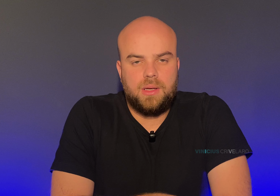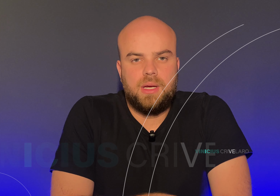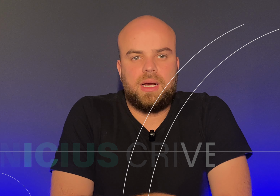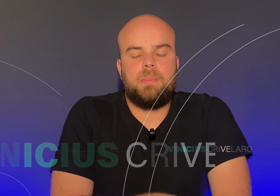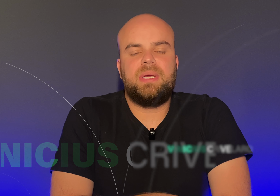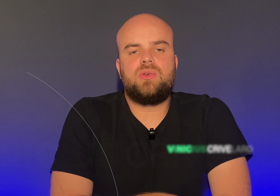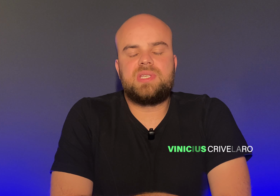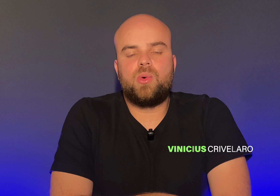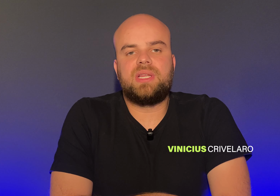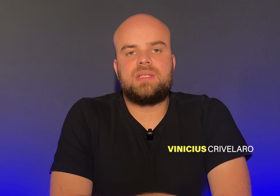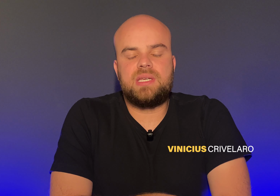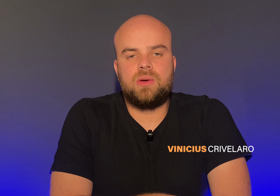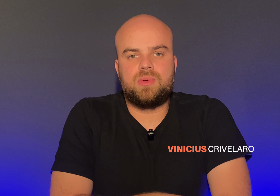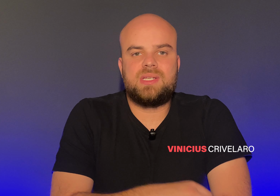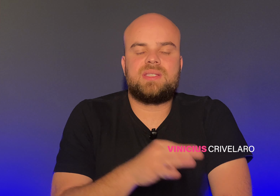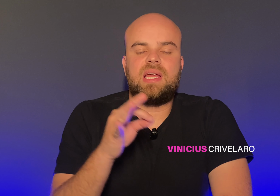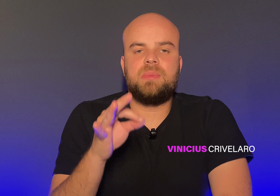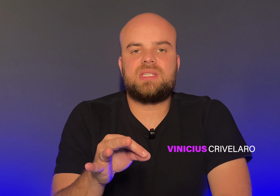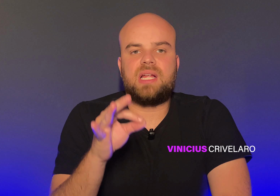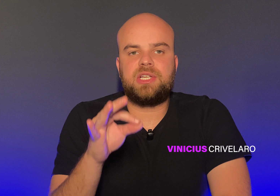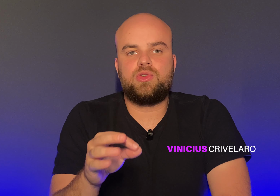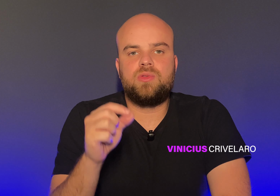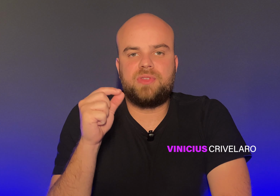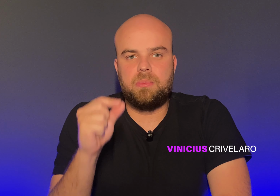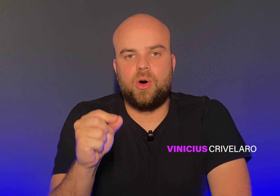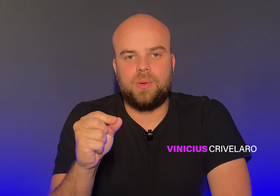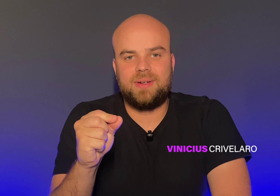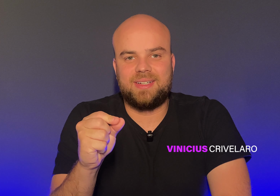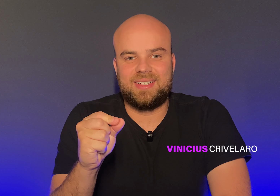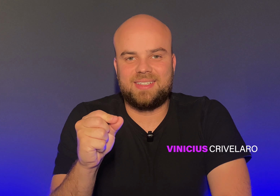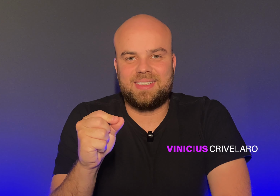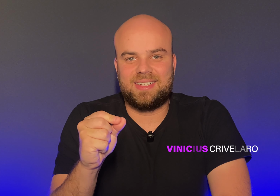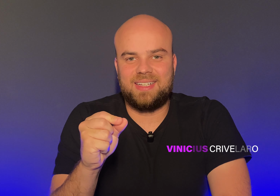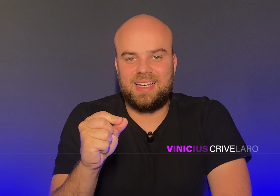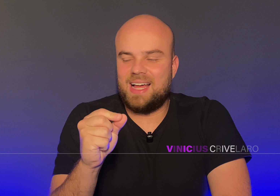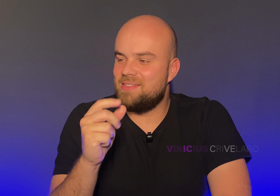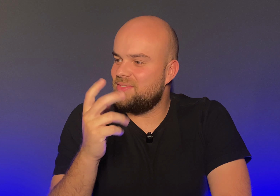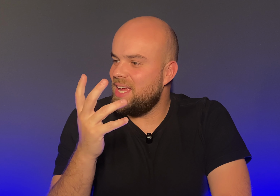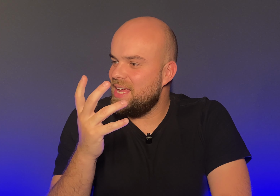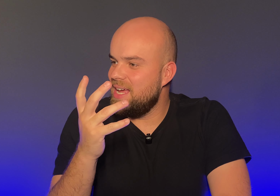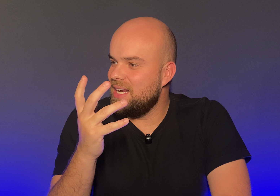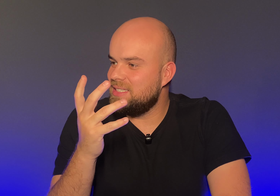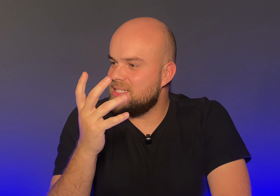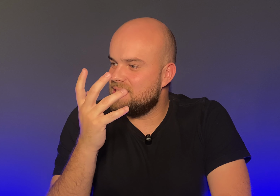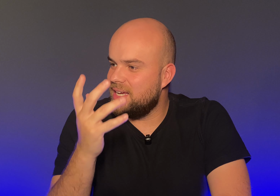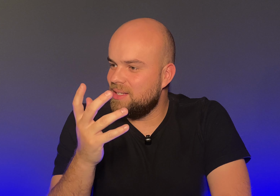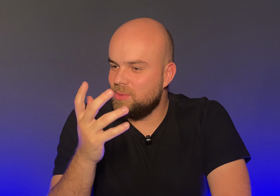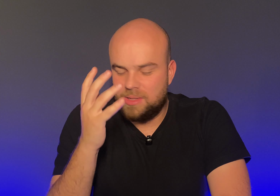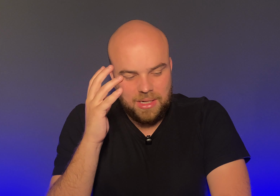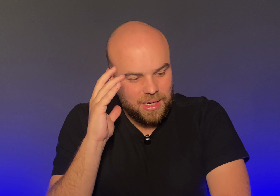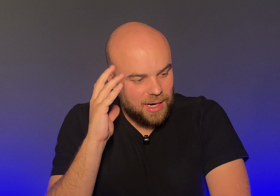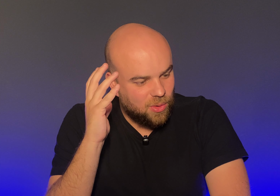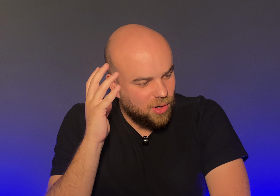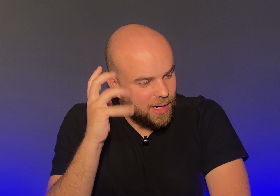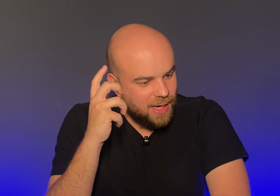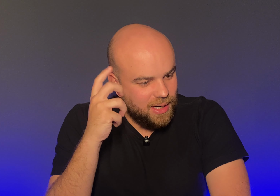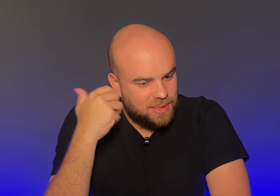capítulo 55 sistemas táticos no futebol lá vem ele dizendo agora querendo